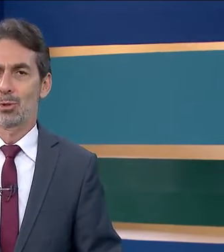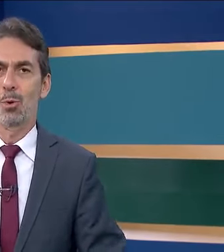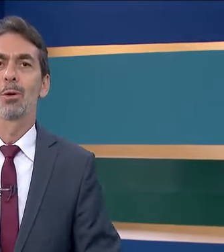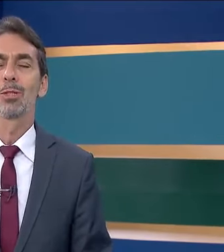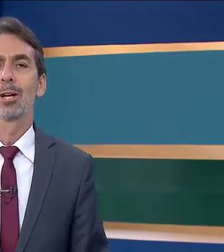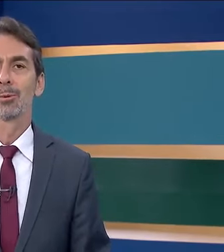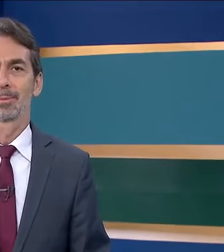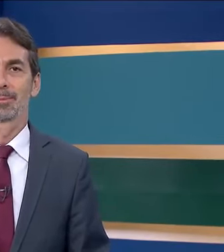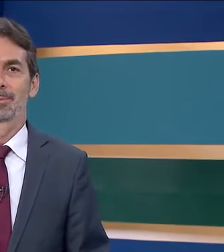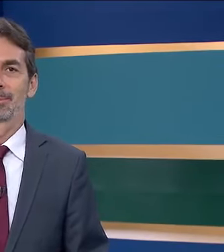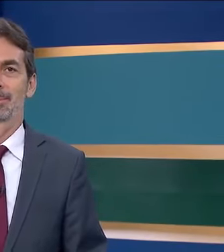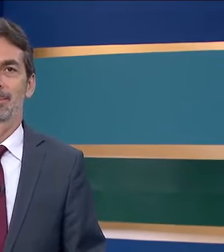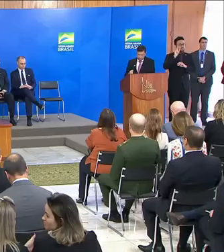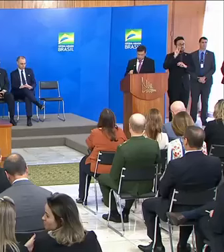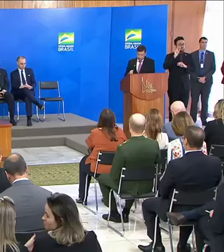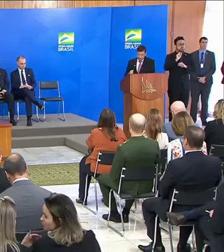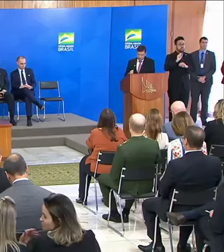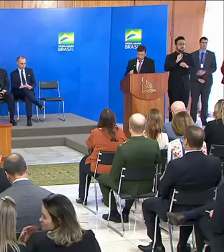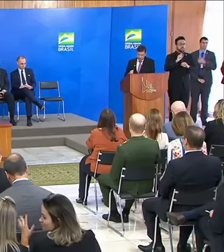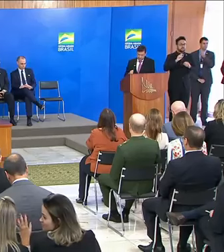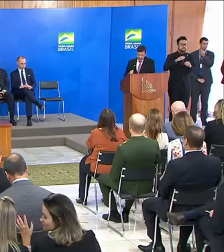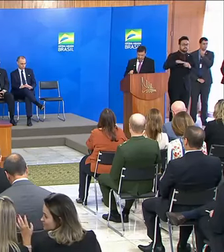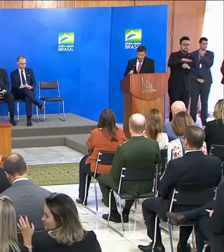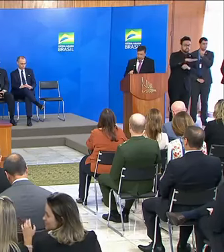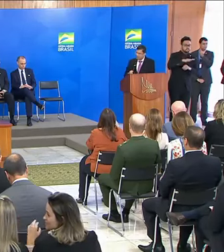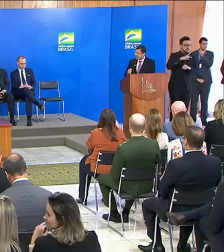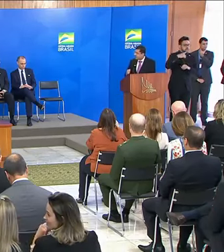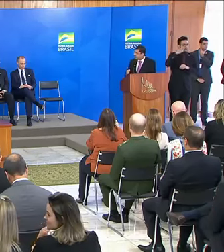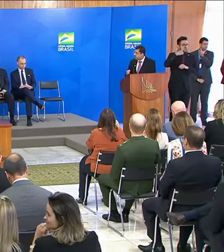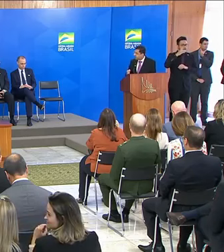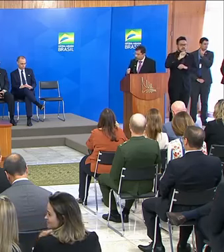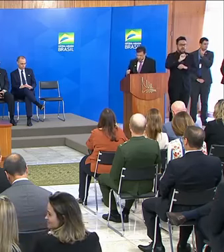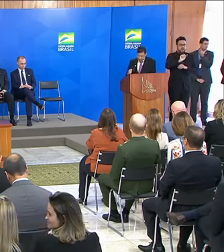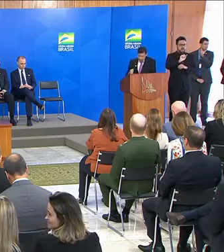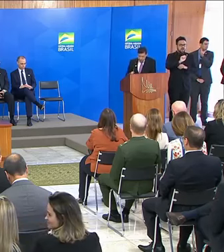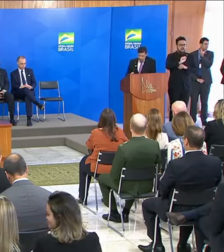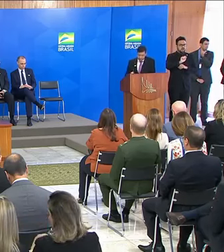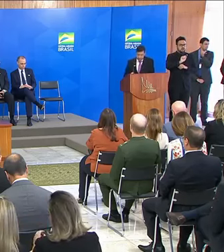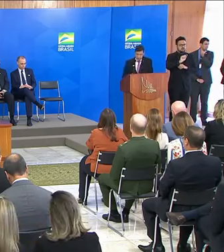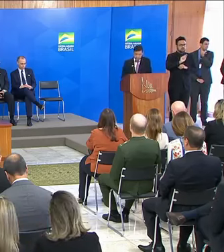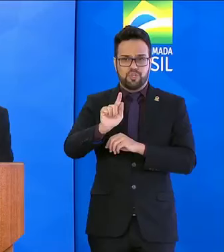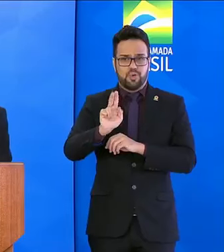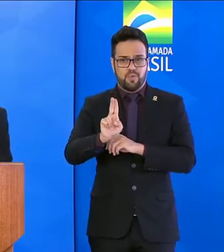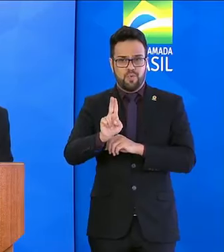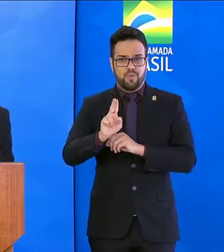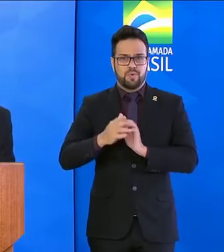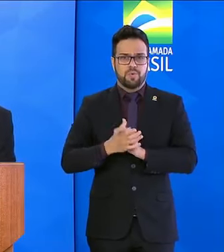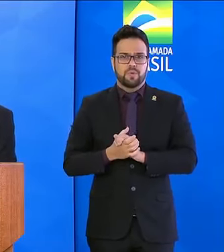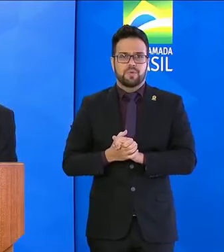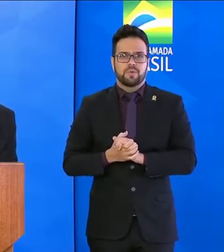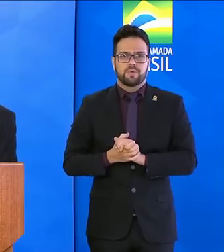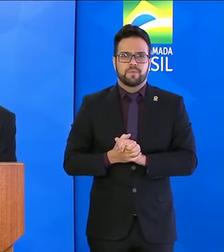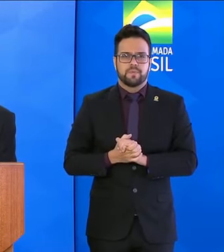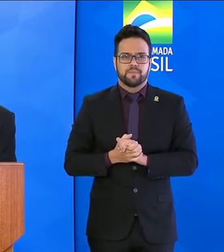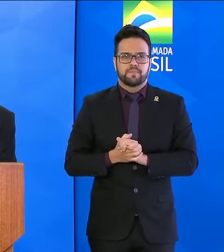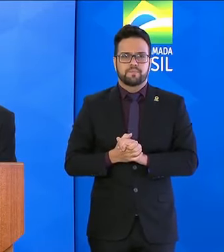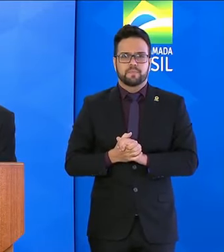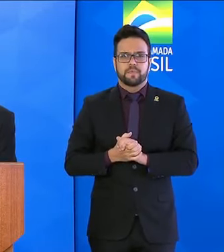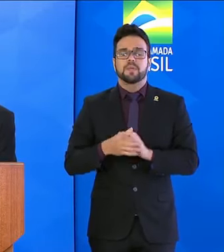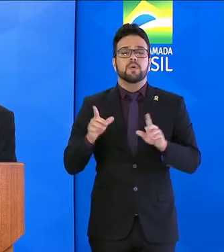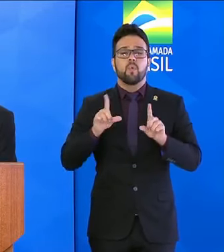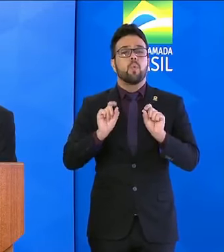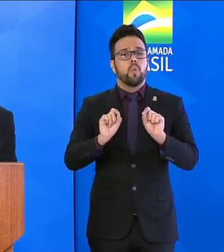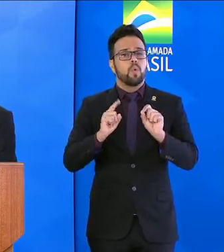tributários com a União. É uma verdadeira mudança de paradigma, de uma relação de confronto